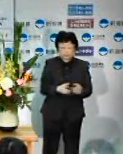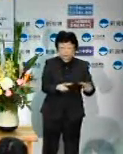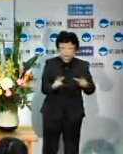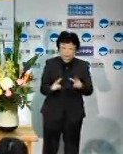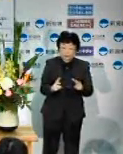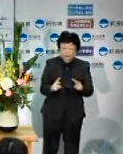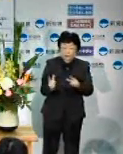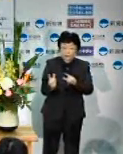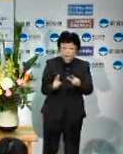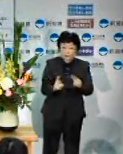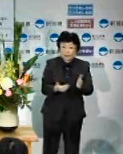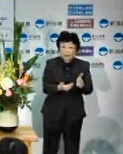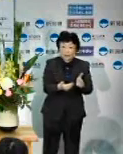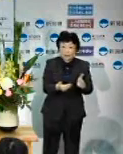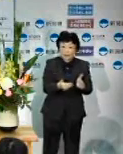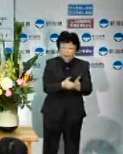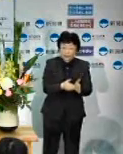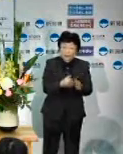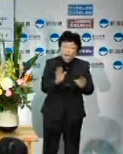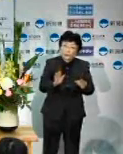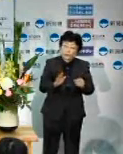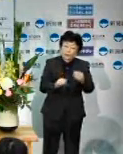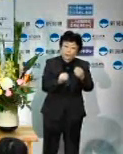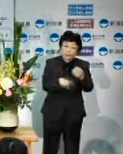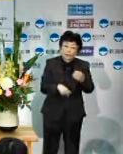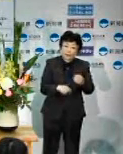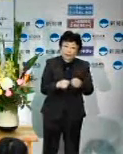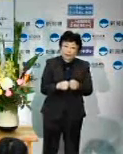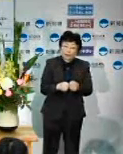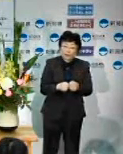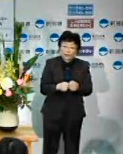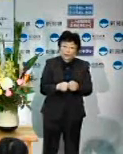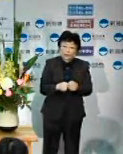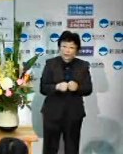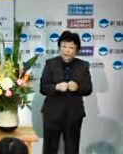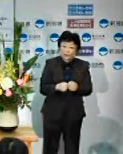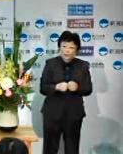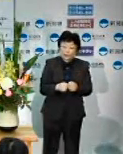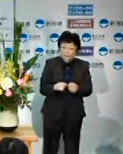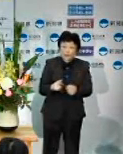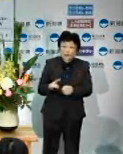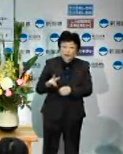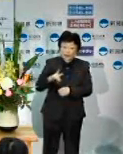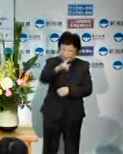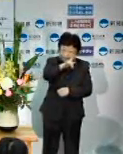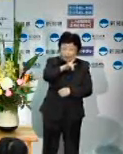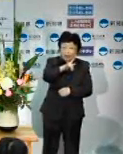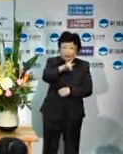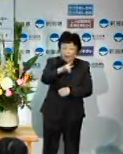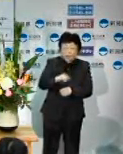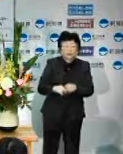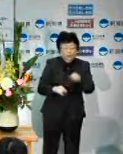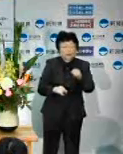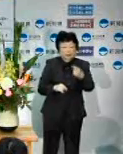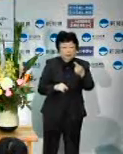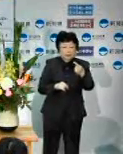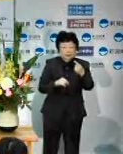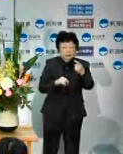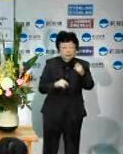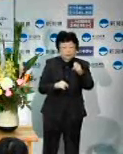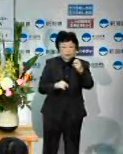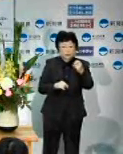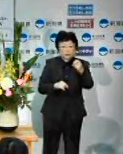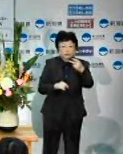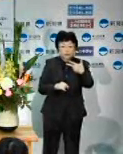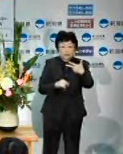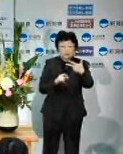今年、まあ、今月だと思うんですけれども台湾対外や航空が就航、 はい、もう17そうですね、はい、 それに対